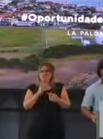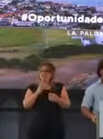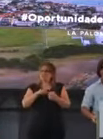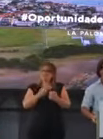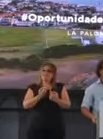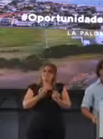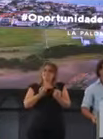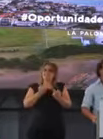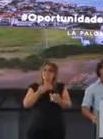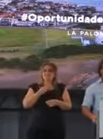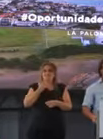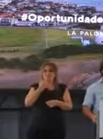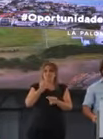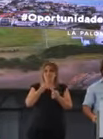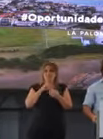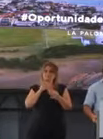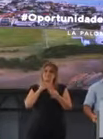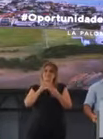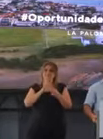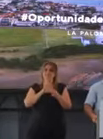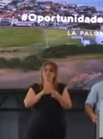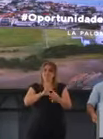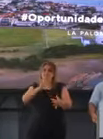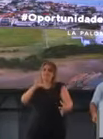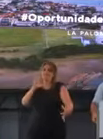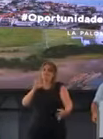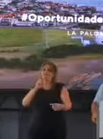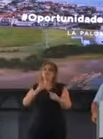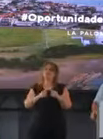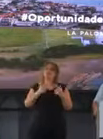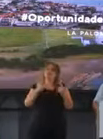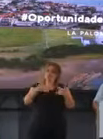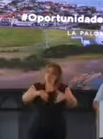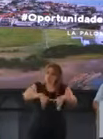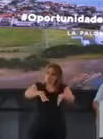necesita. Pero la conclusión es que por suerte la solo puede matar siempre.